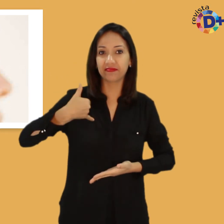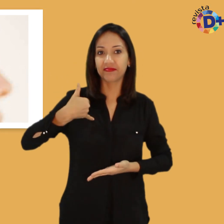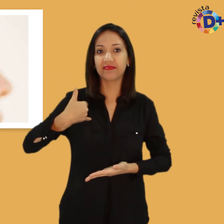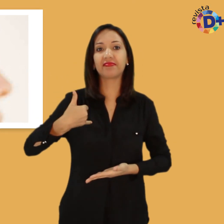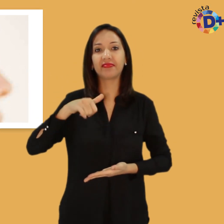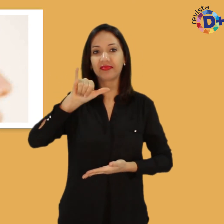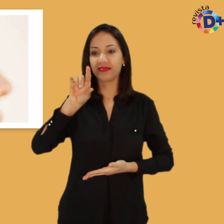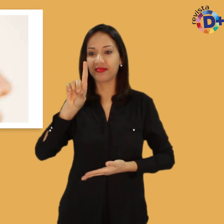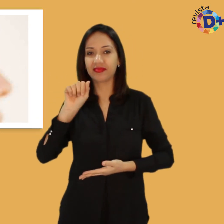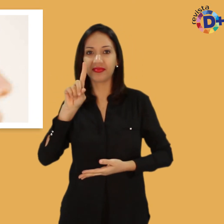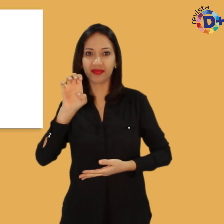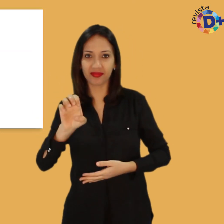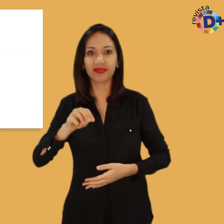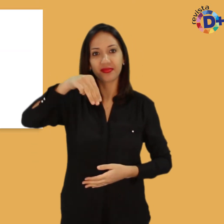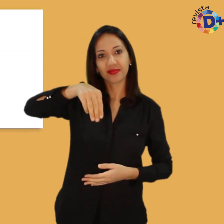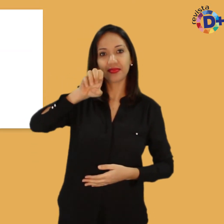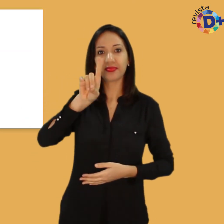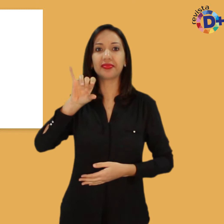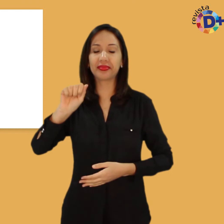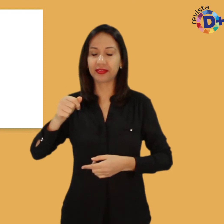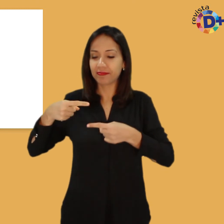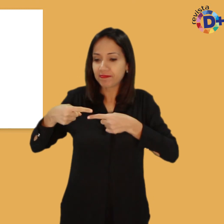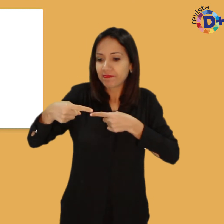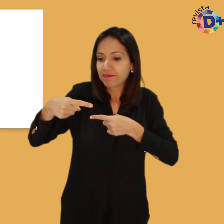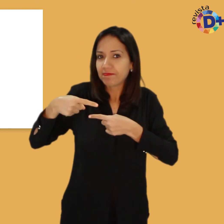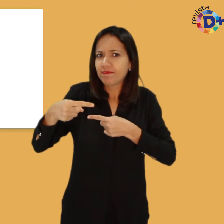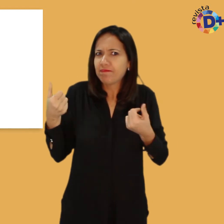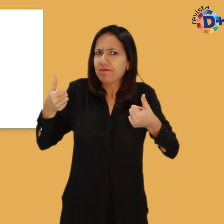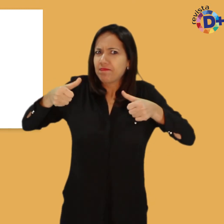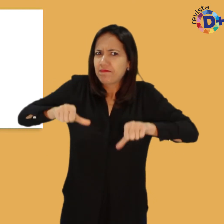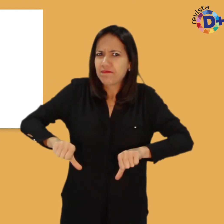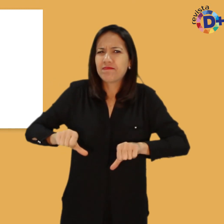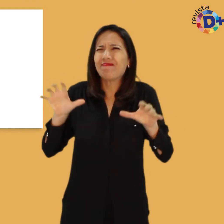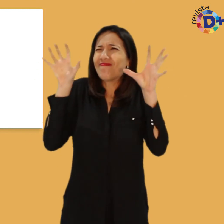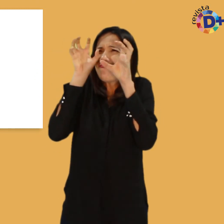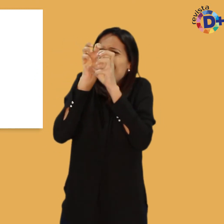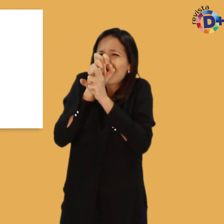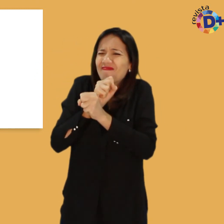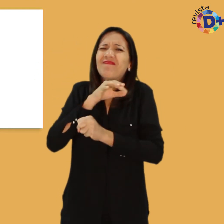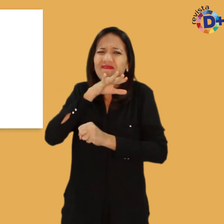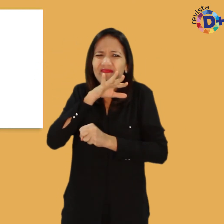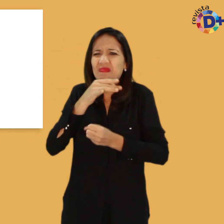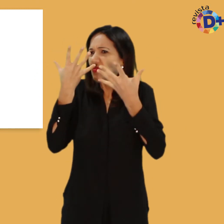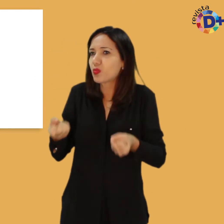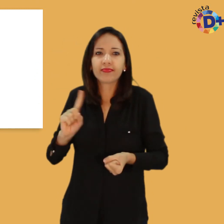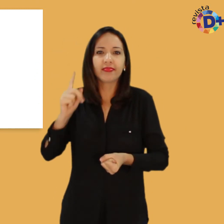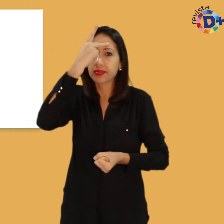Média. Esse foi um período sombrio de não aceitação do diferente, o que culminava até na